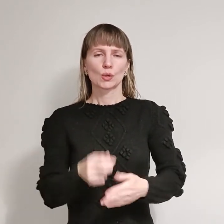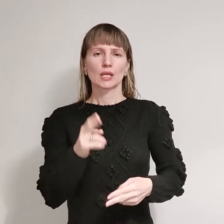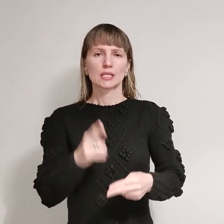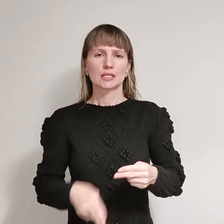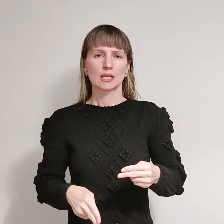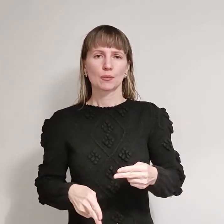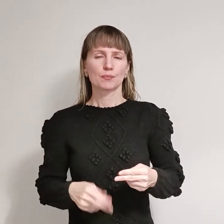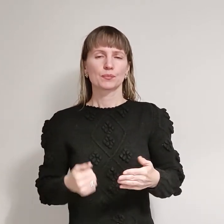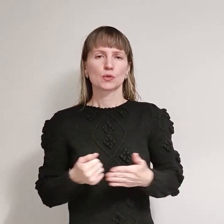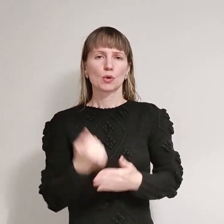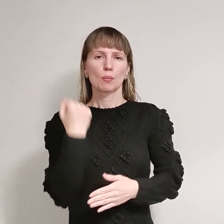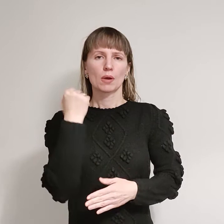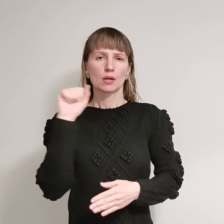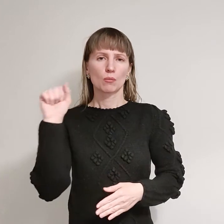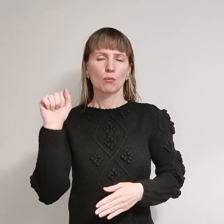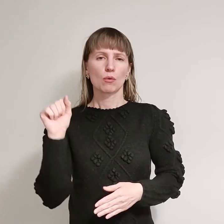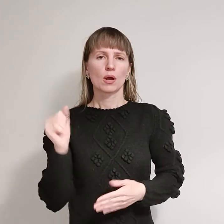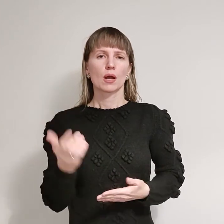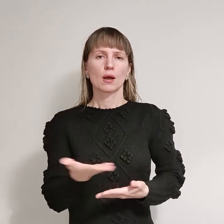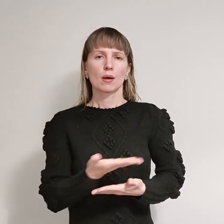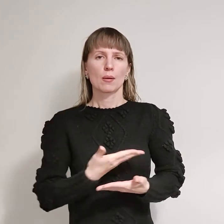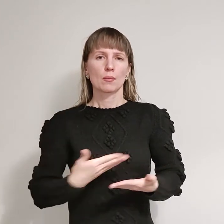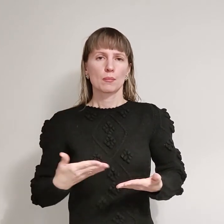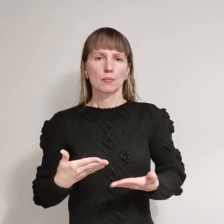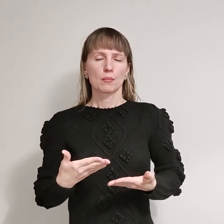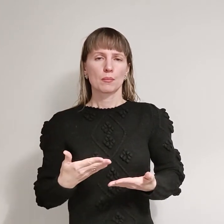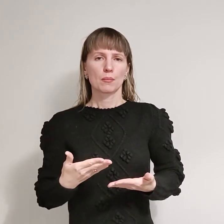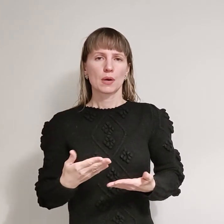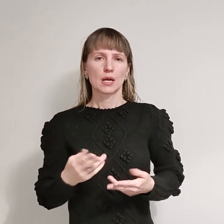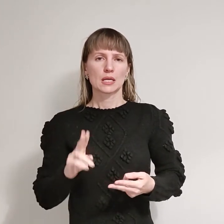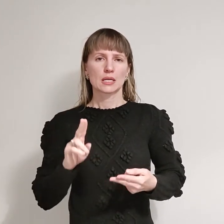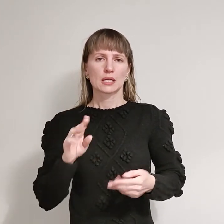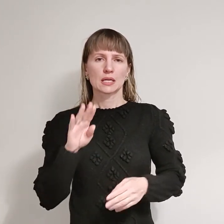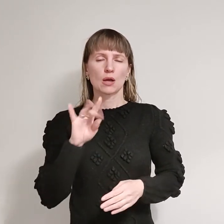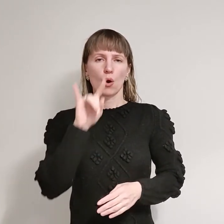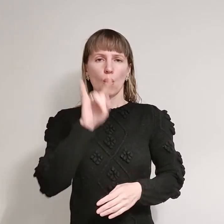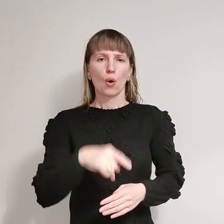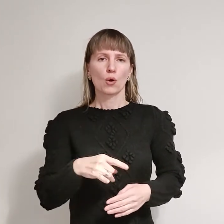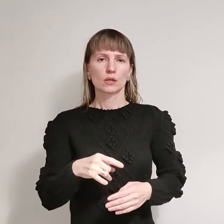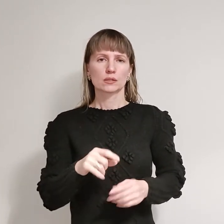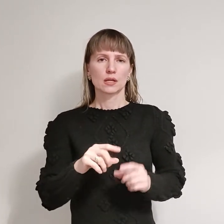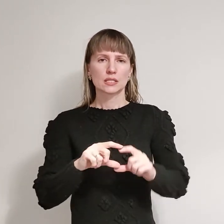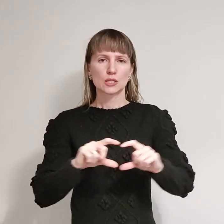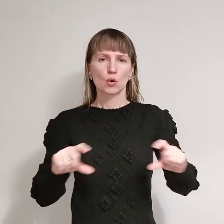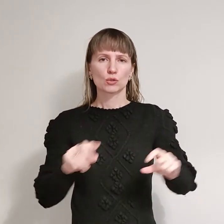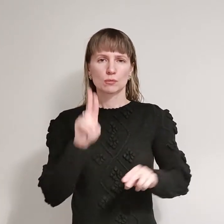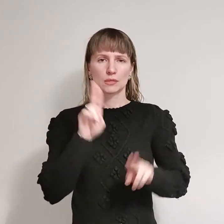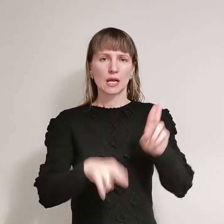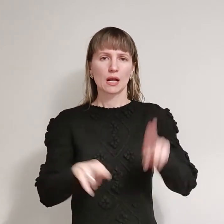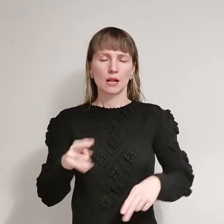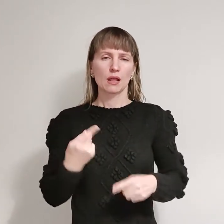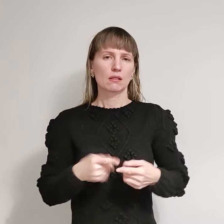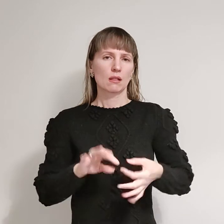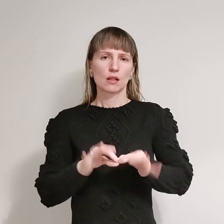до перемоги. Ми заповнюємо вільок, ми схочемо і людей там всі. Хоча не тяжело і інтересно, тому що вдома скучно